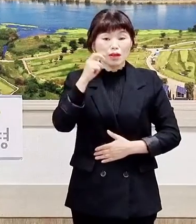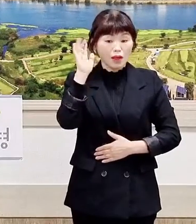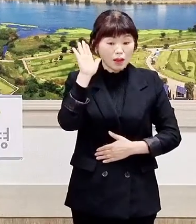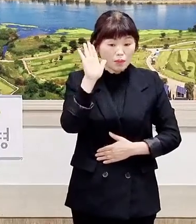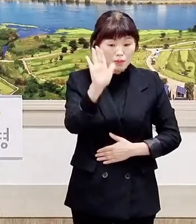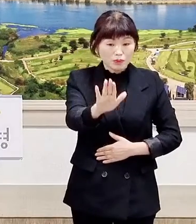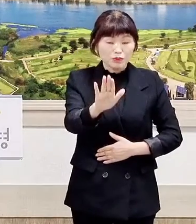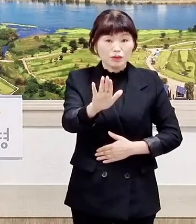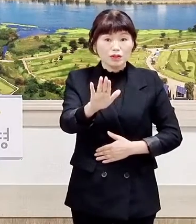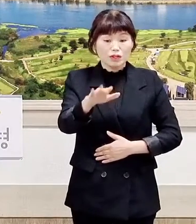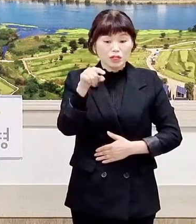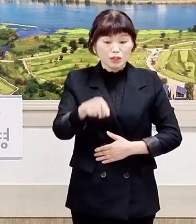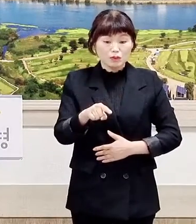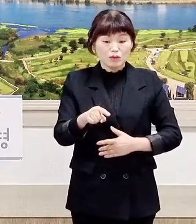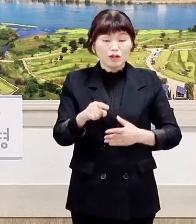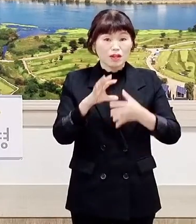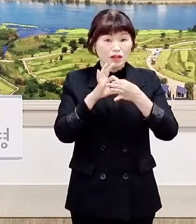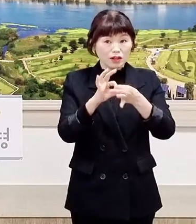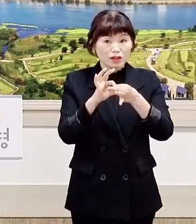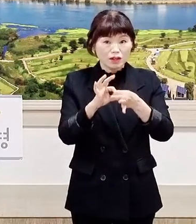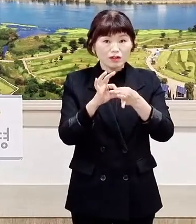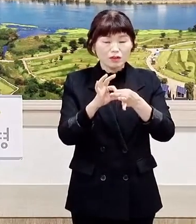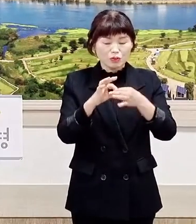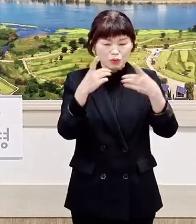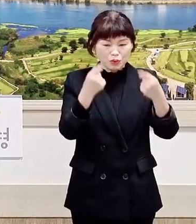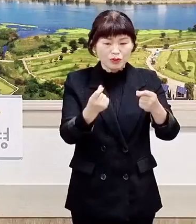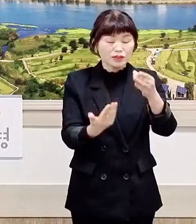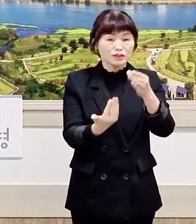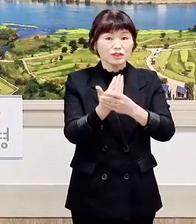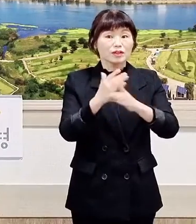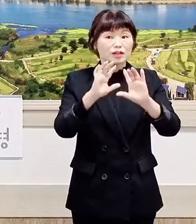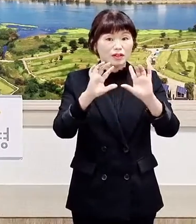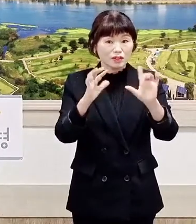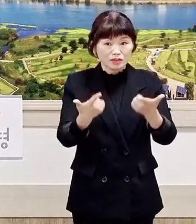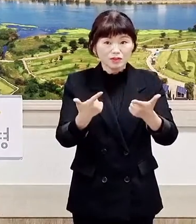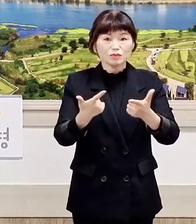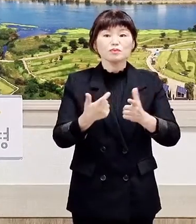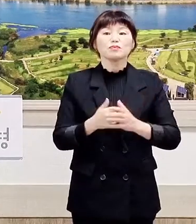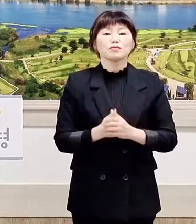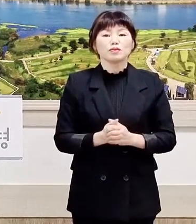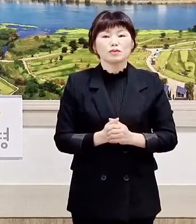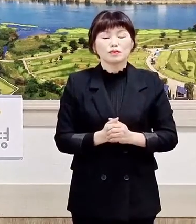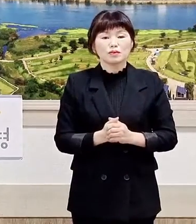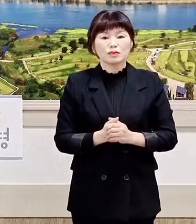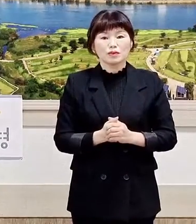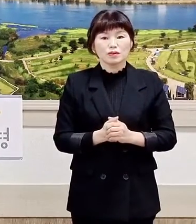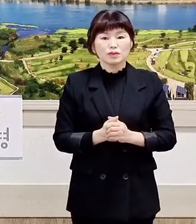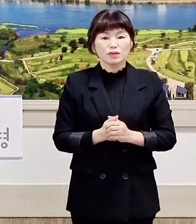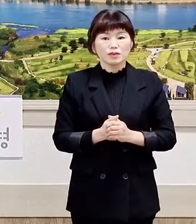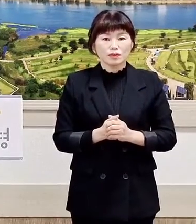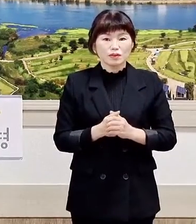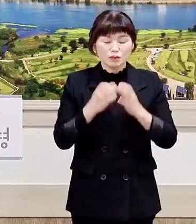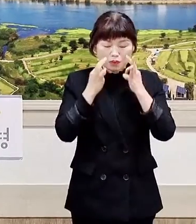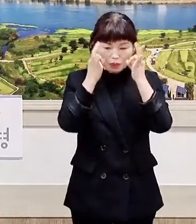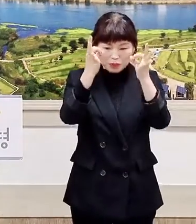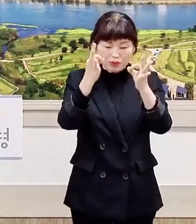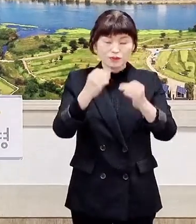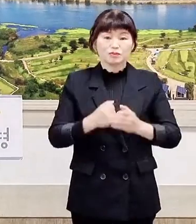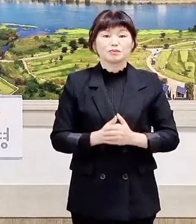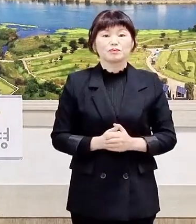법규에 대한 더욱 세심한 연찰로 행정상 미흡한 사례가 재발되지 않도록